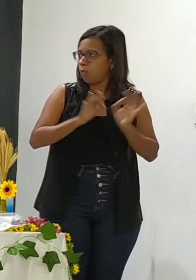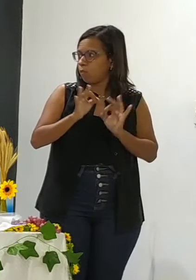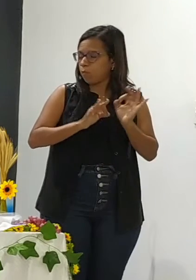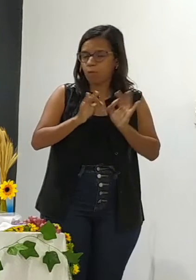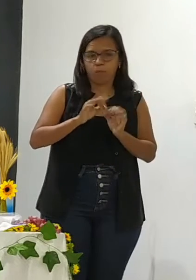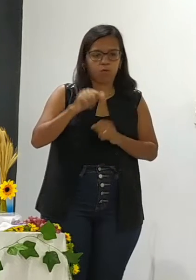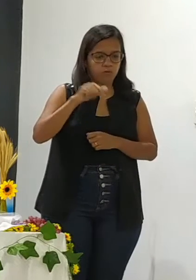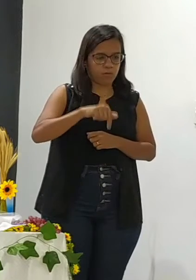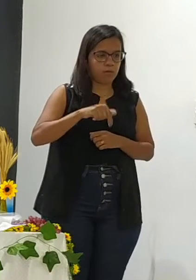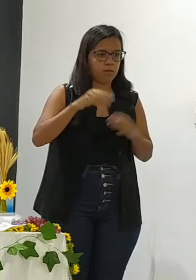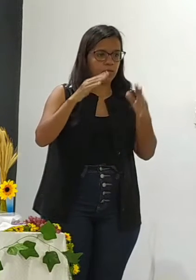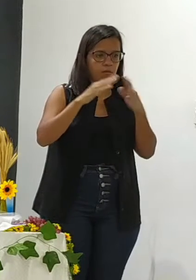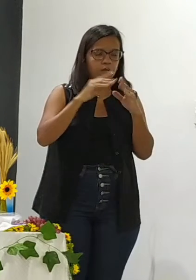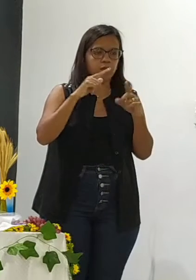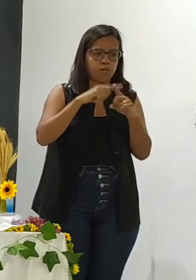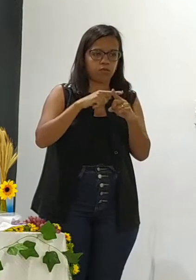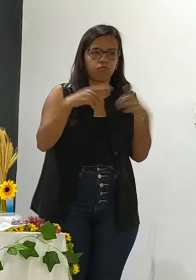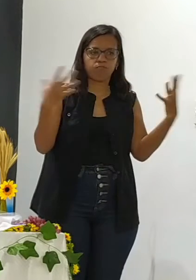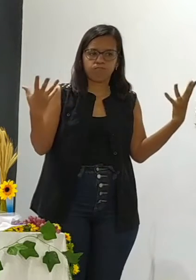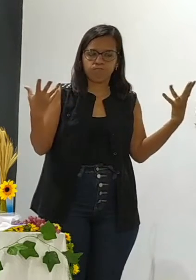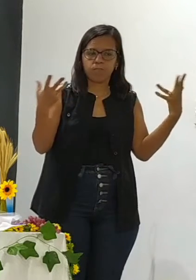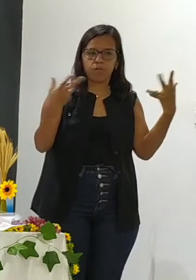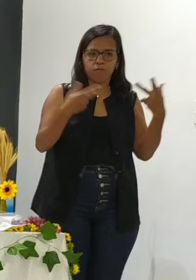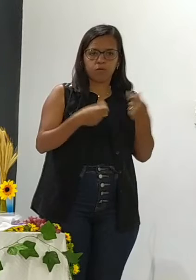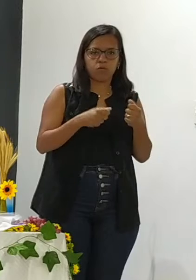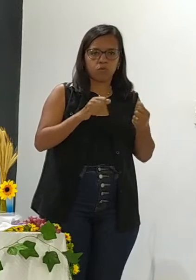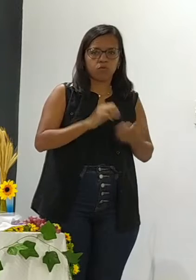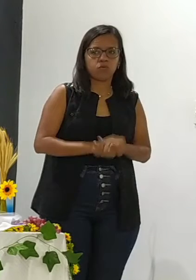essa obra. Que coisa linda, né?